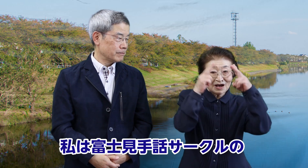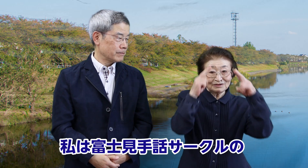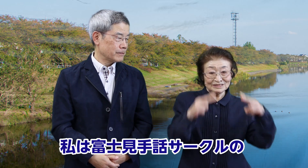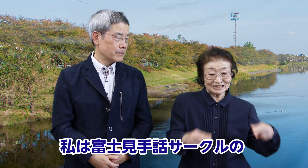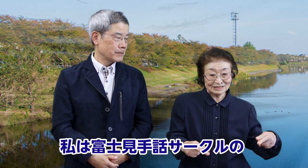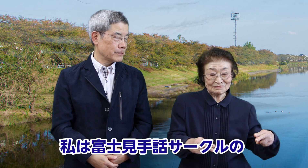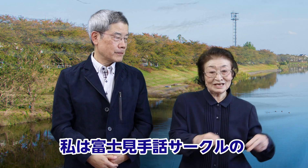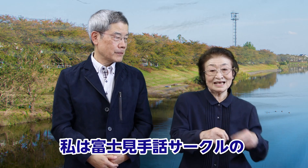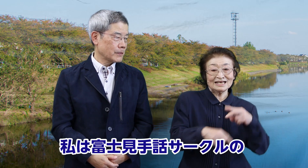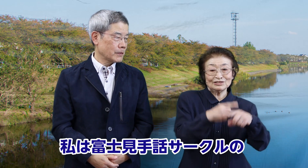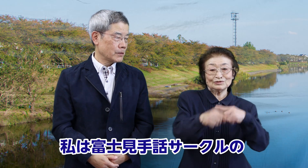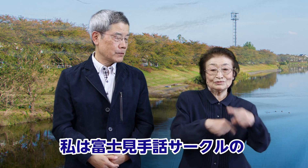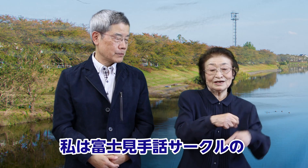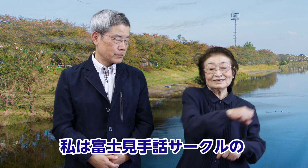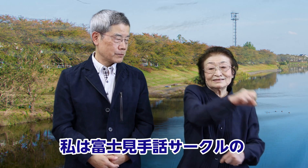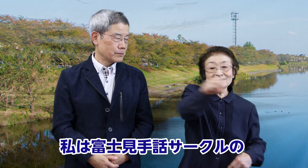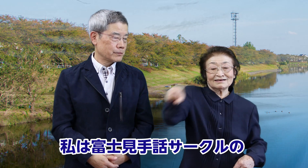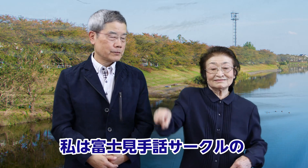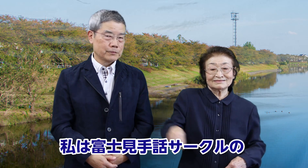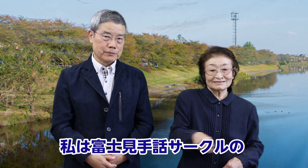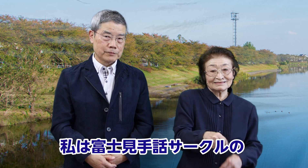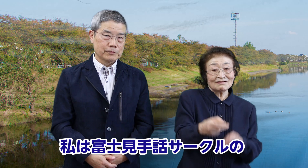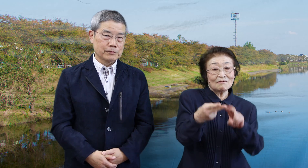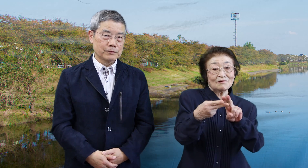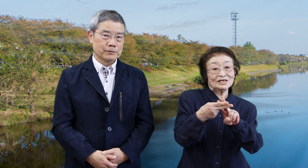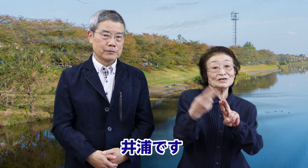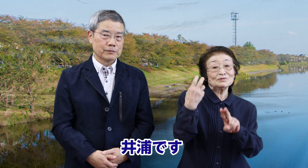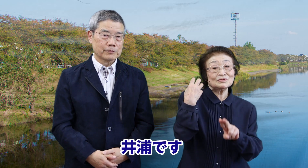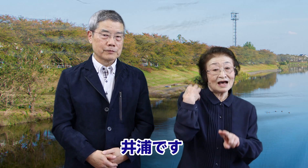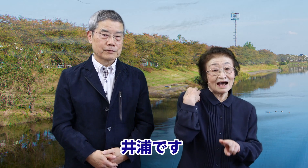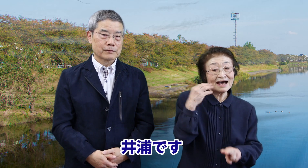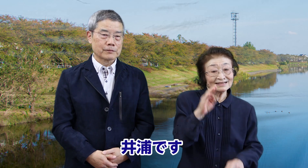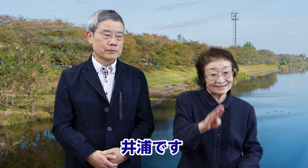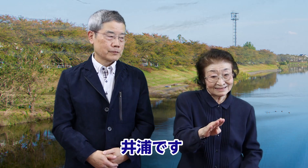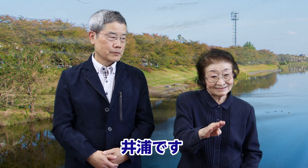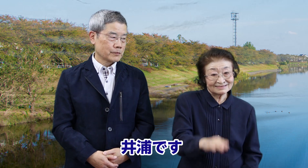私は富士見手話サークルの井浦です。